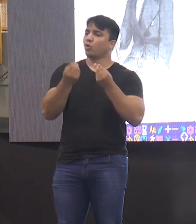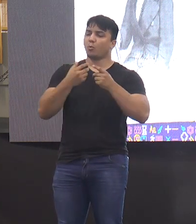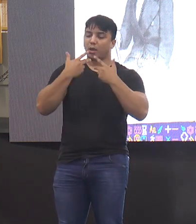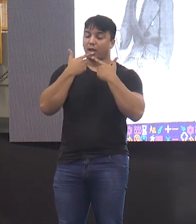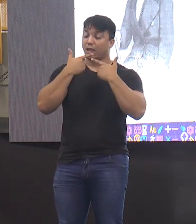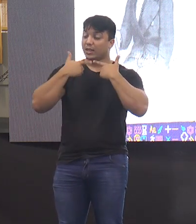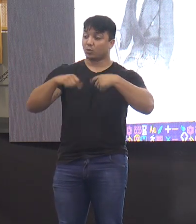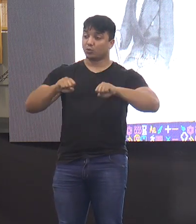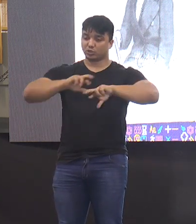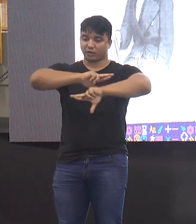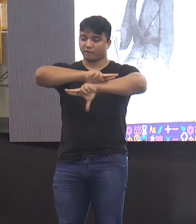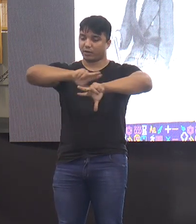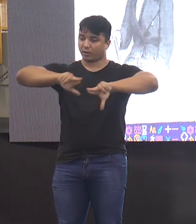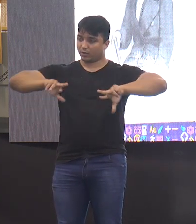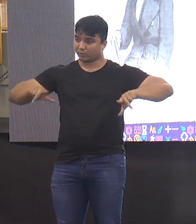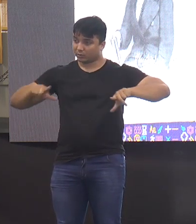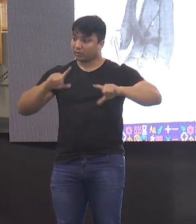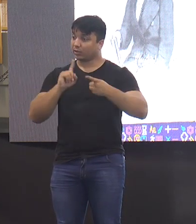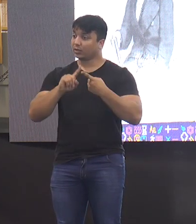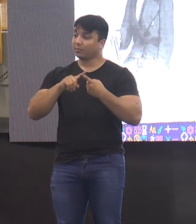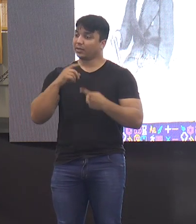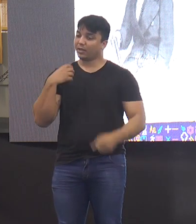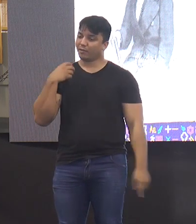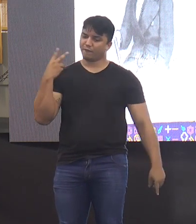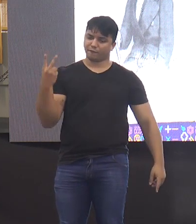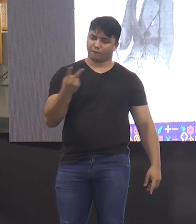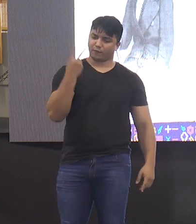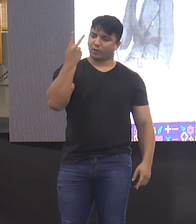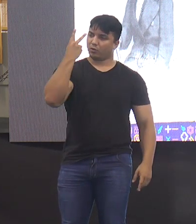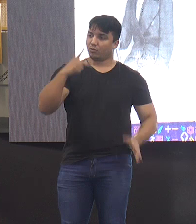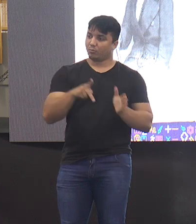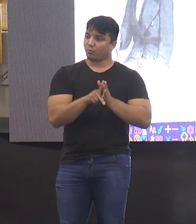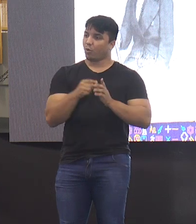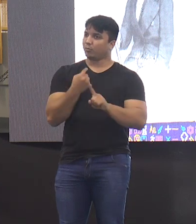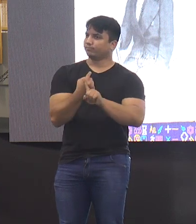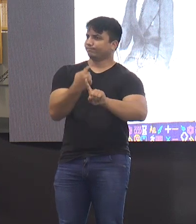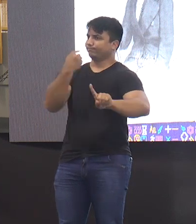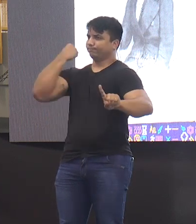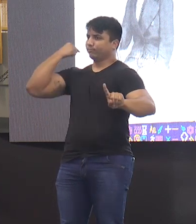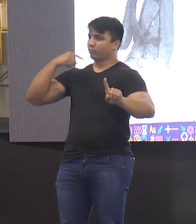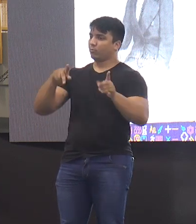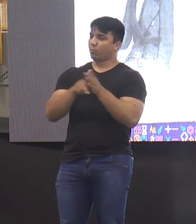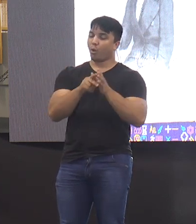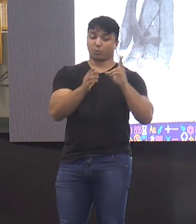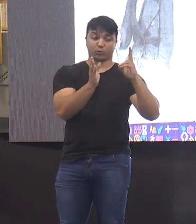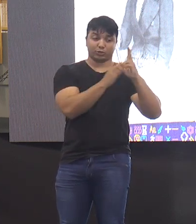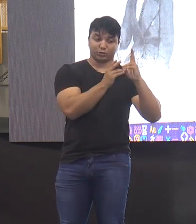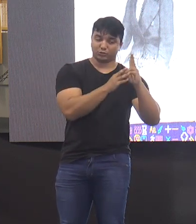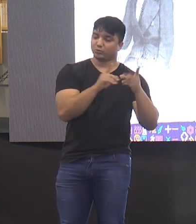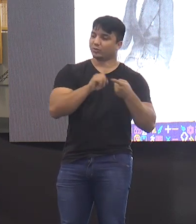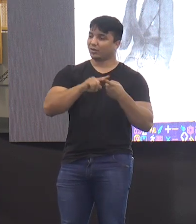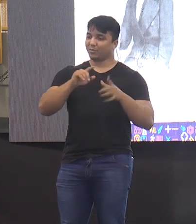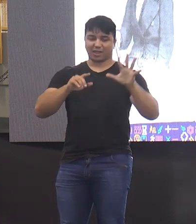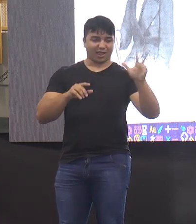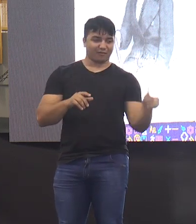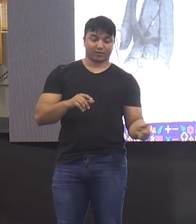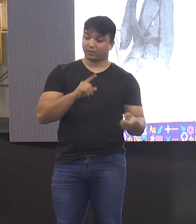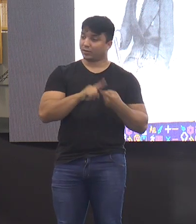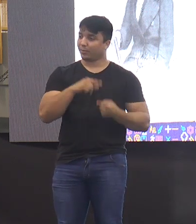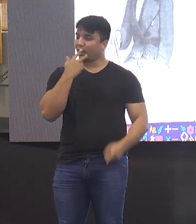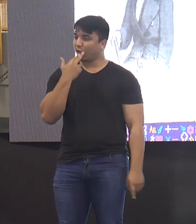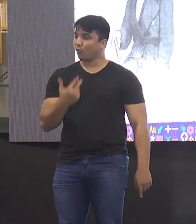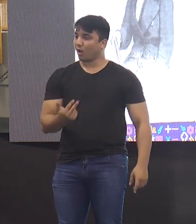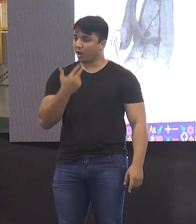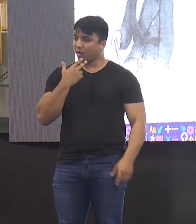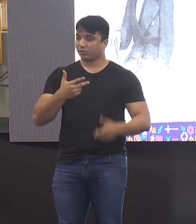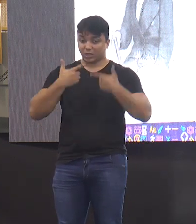e valoriza a nossa herança indígena, a nossa herança africana, inclusive na linguagem,